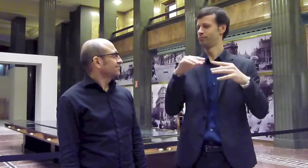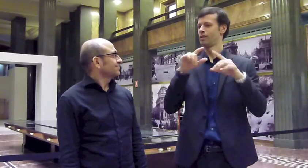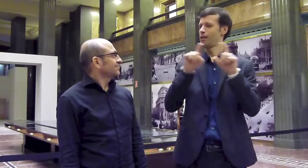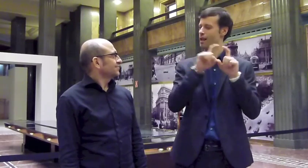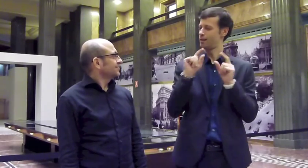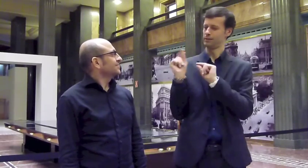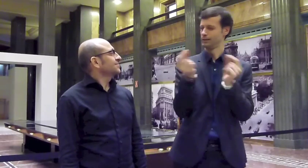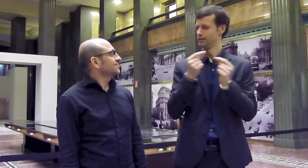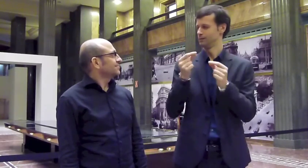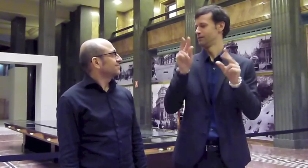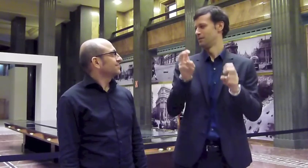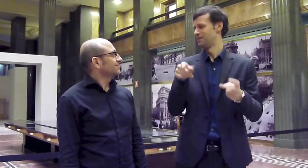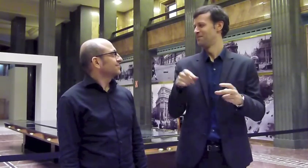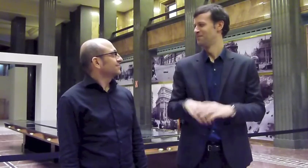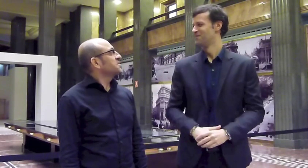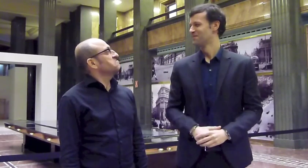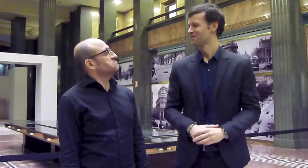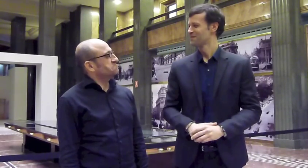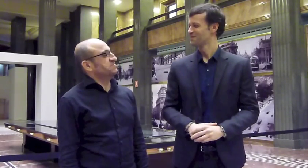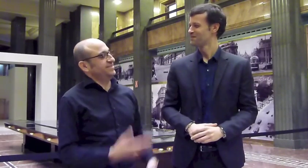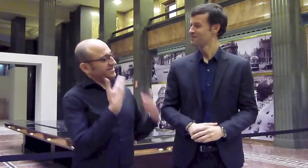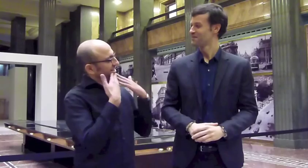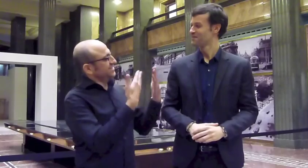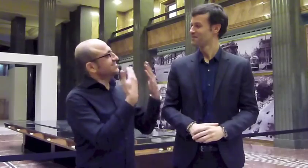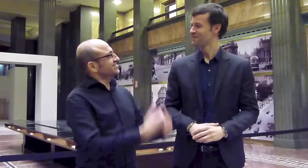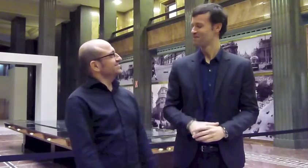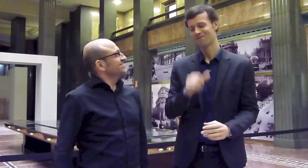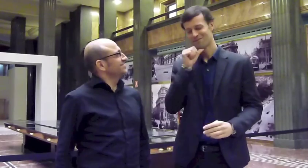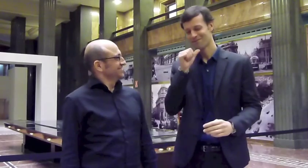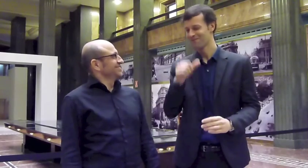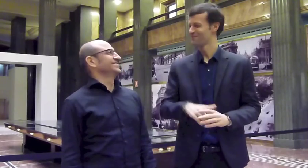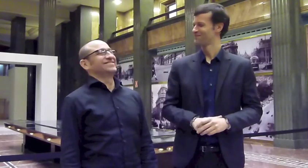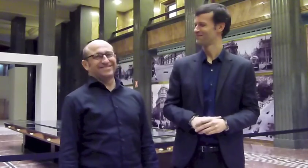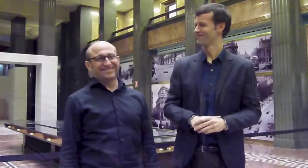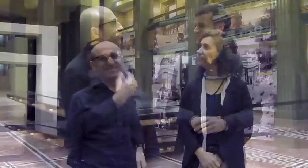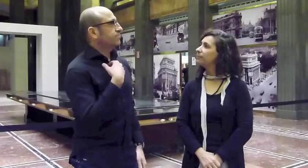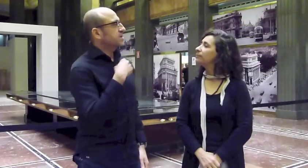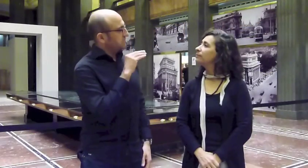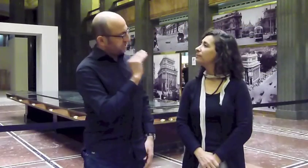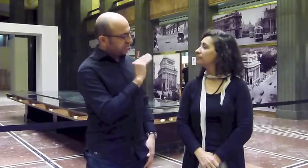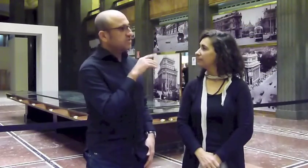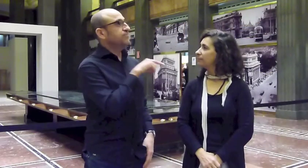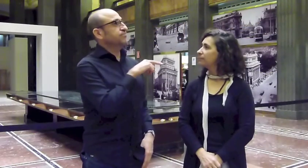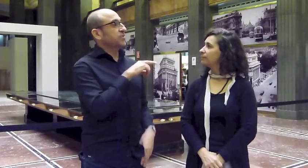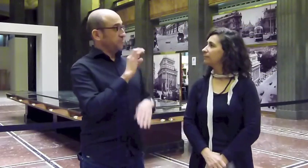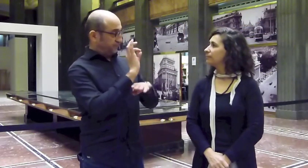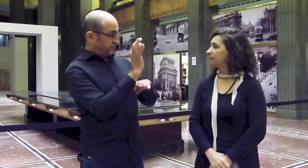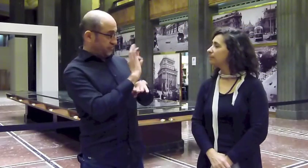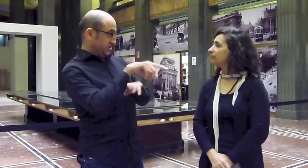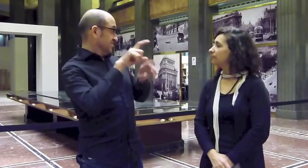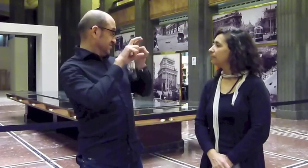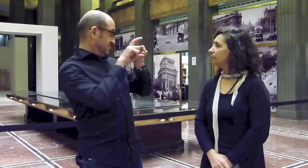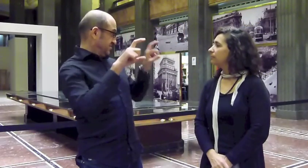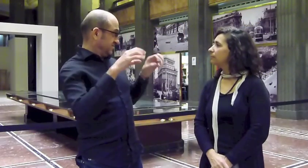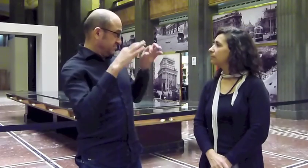idónea, y ese es el objetivo de crear este seminario, que distintas entidades pudiesen debatir sobre este tema. Gracias. De nada. Quería hacerte una